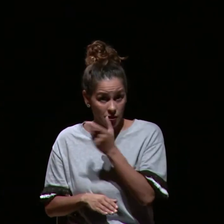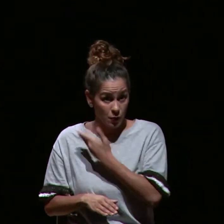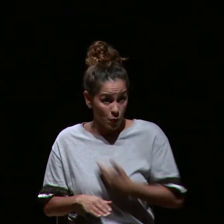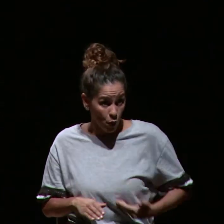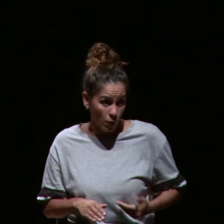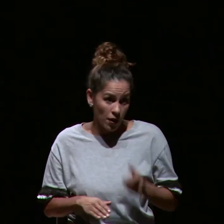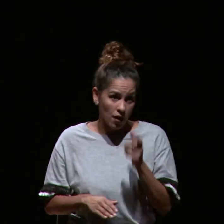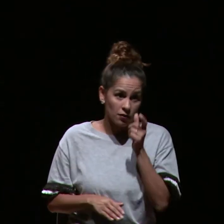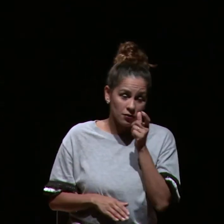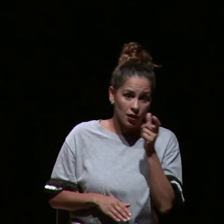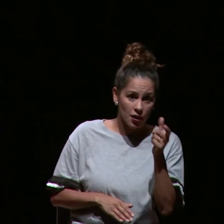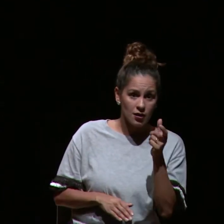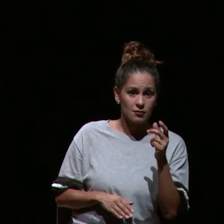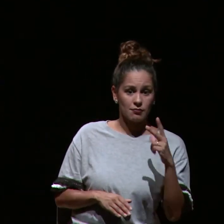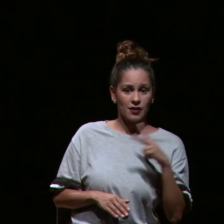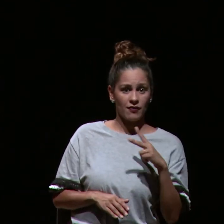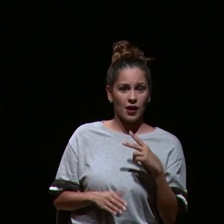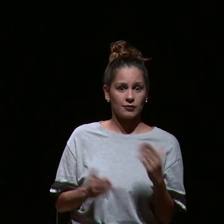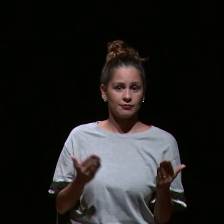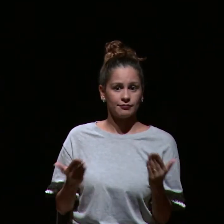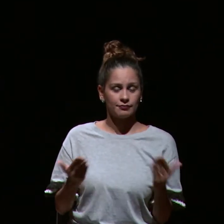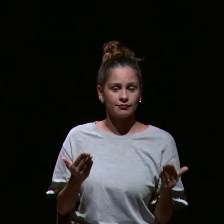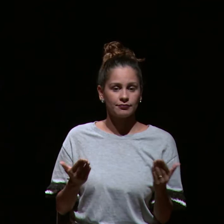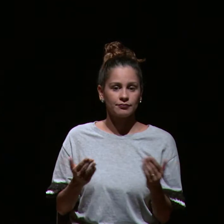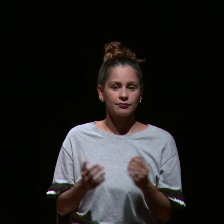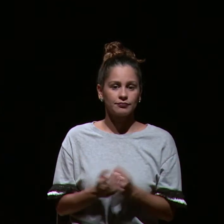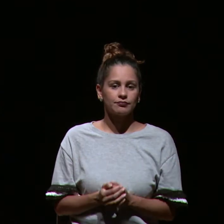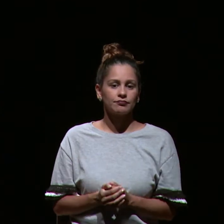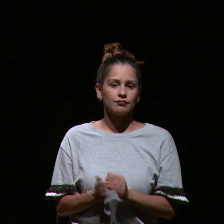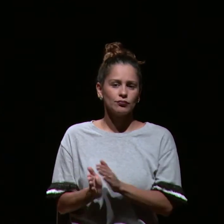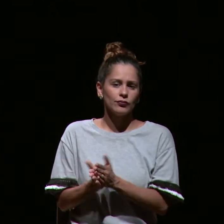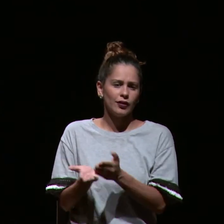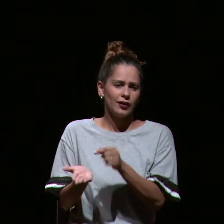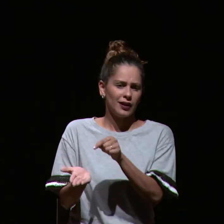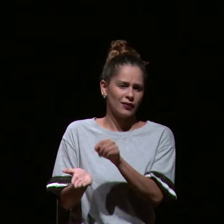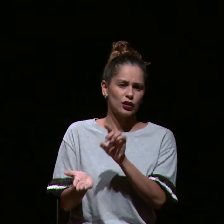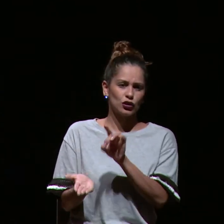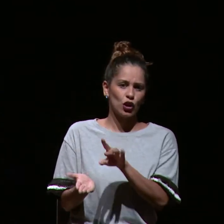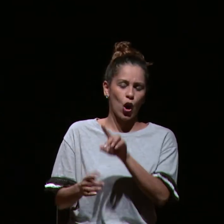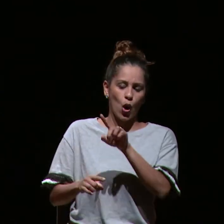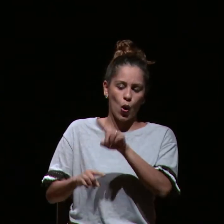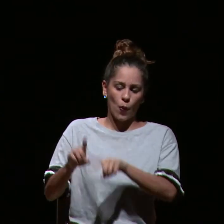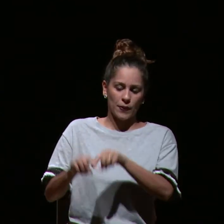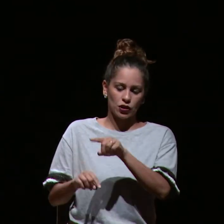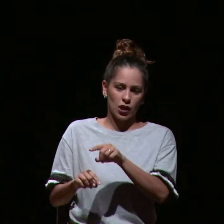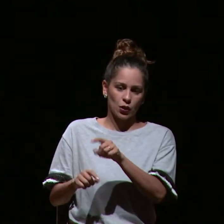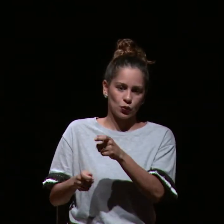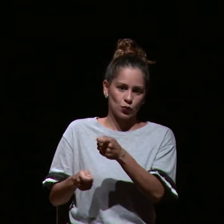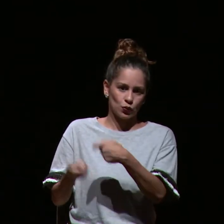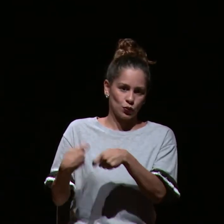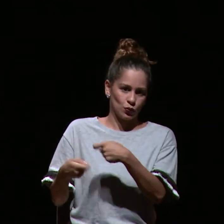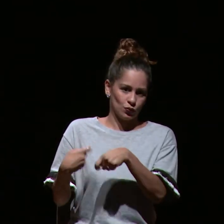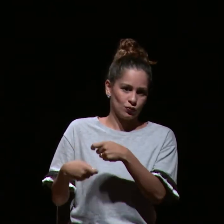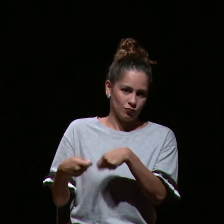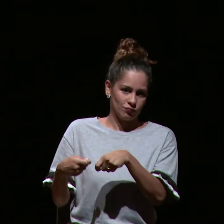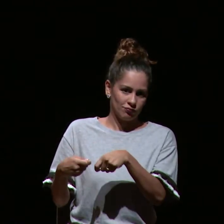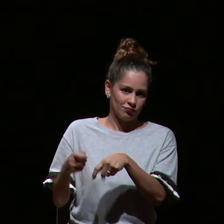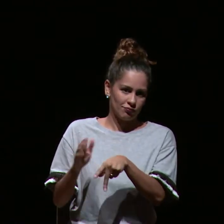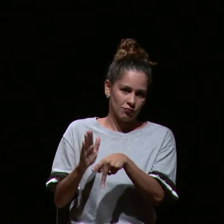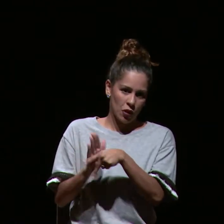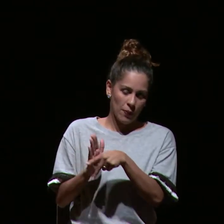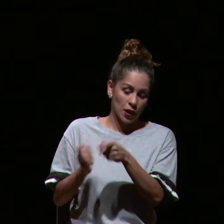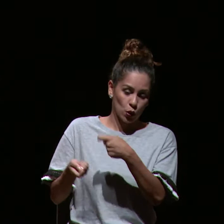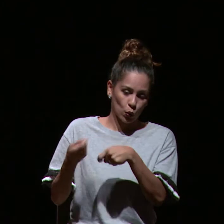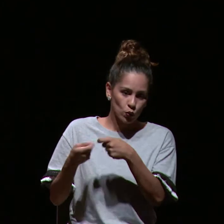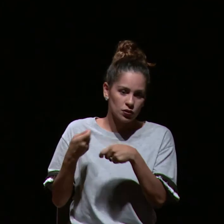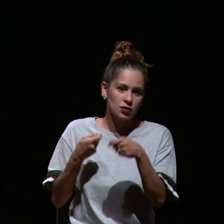autora, a abordagem mercantil do livro didático estabelece como objeto de indústria cultural, entre aspas, como objeto da indústria cultural